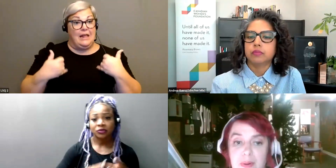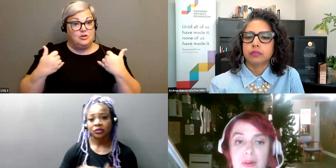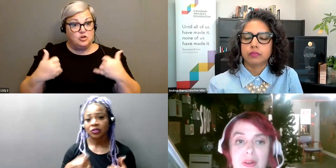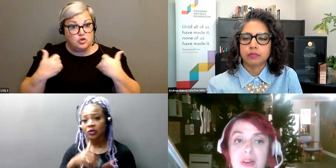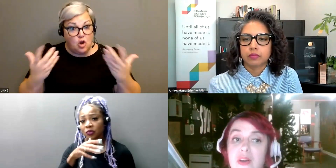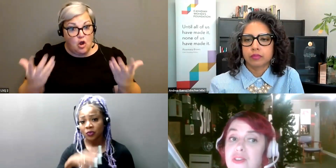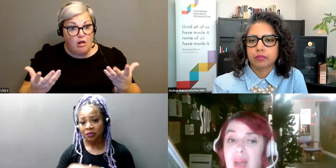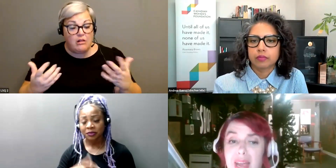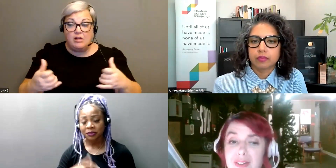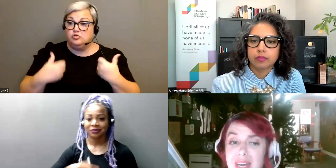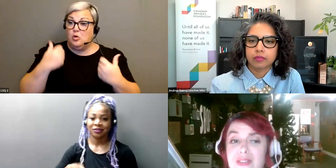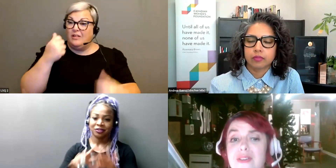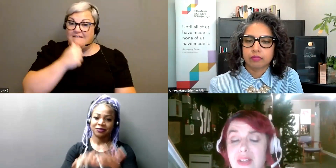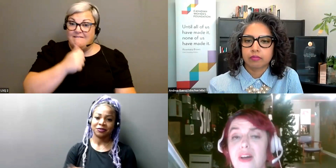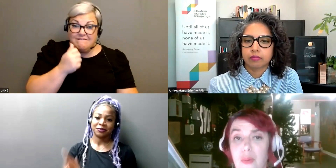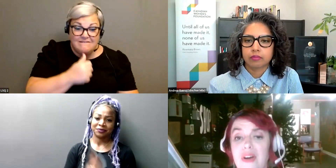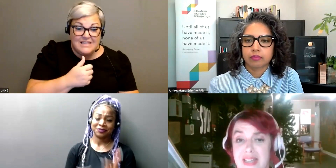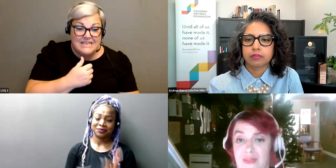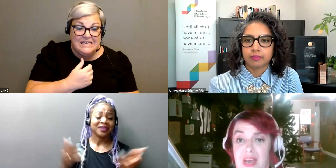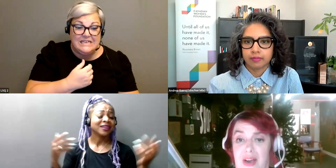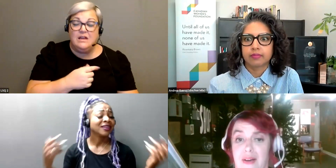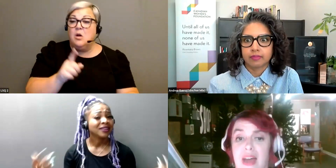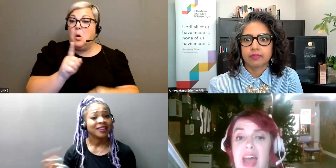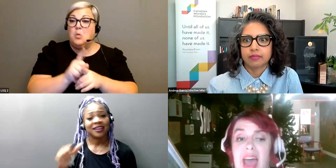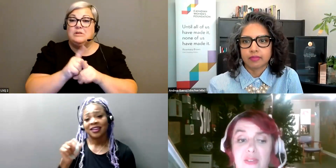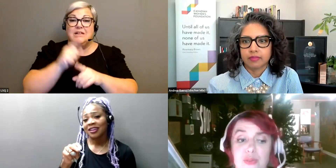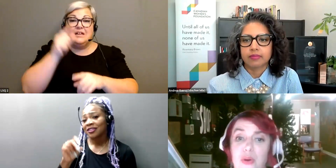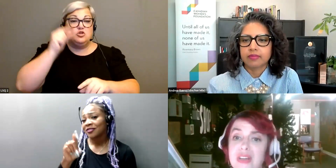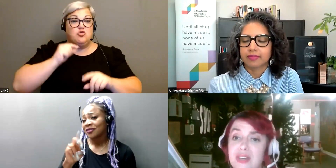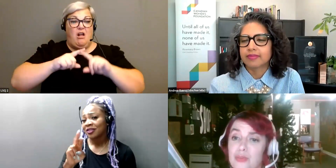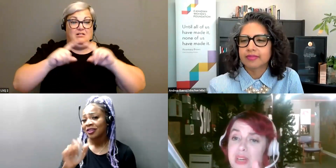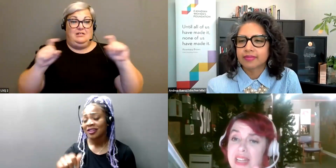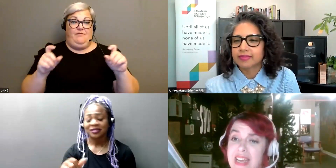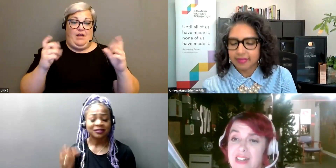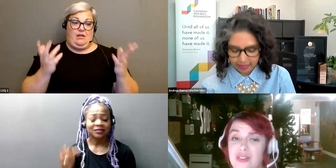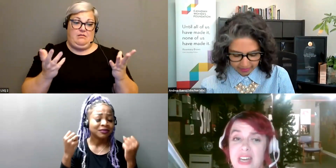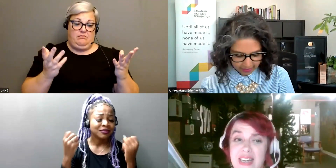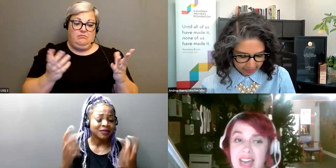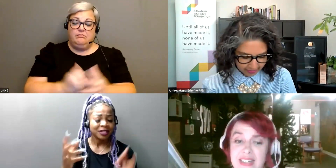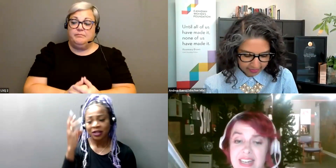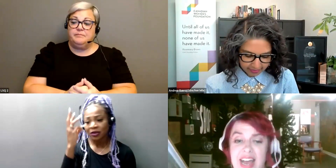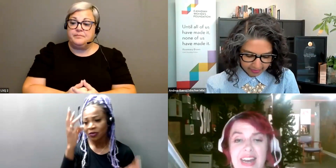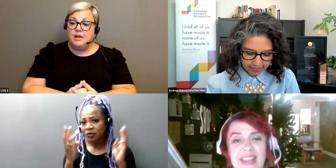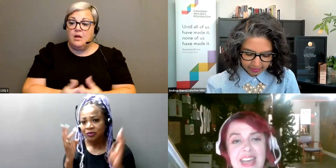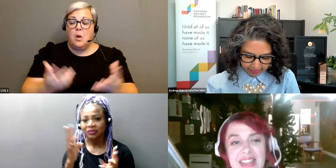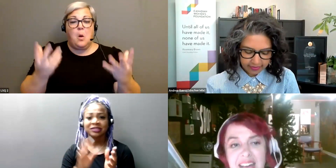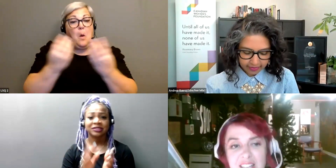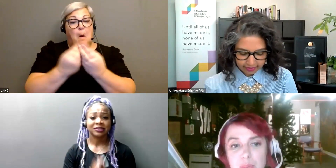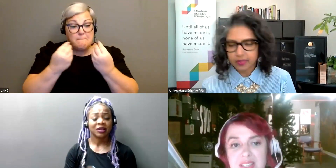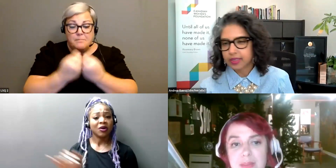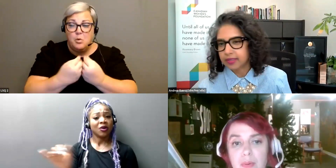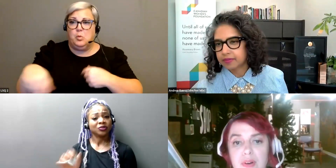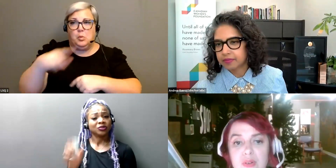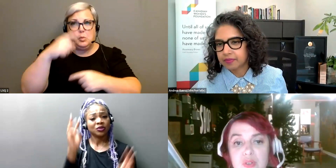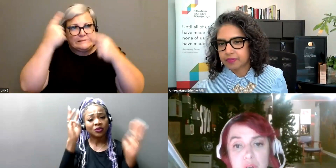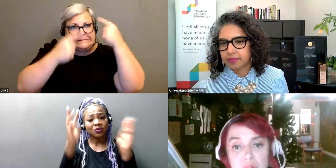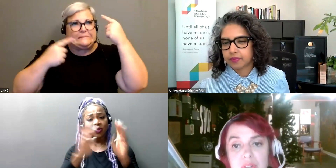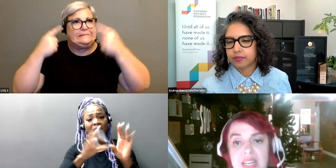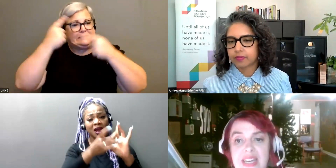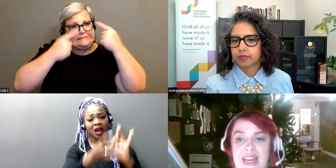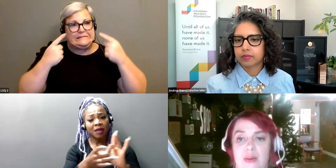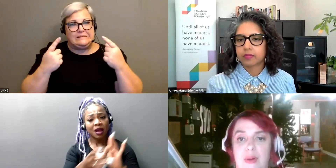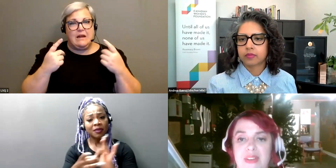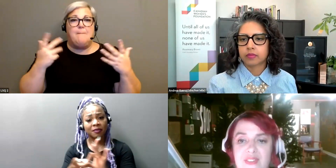les jeunes filles et les personnes de genre divers. Donc, il y a beaucoup de préoccupations et ces